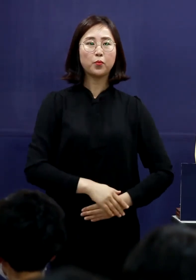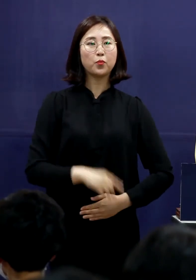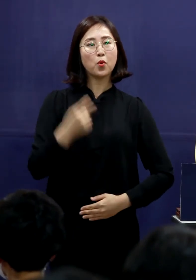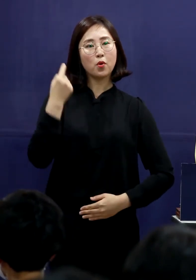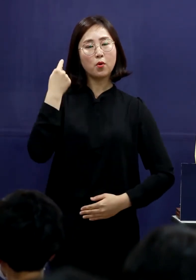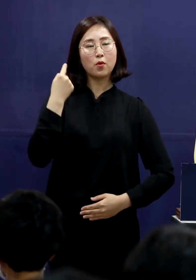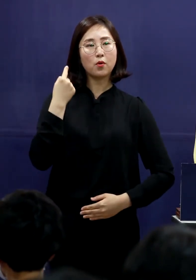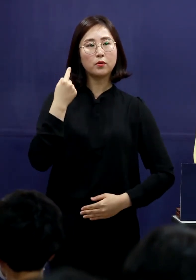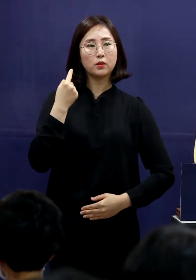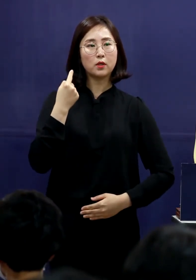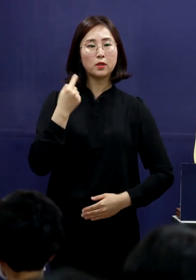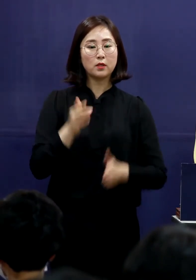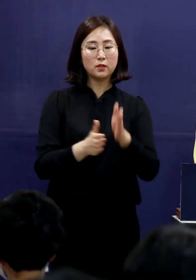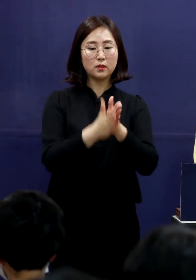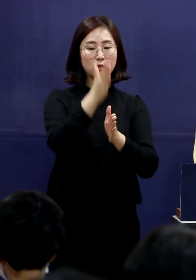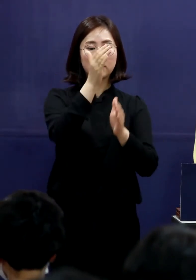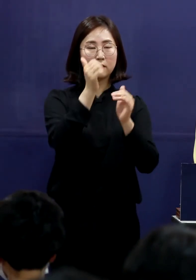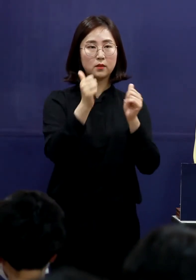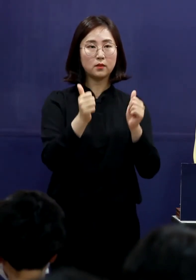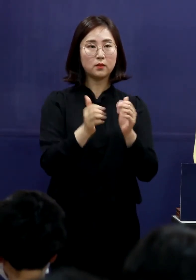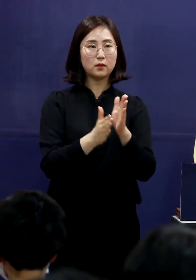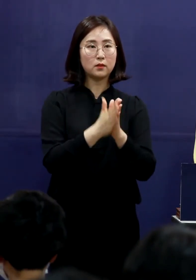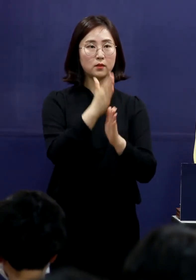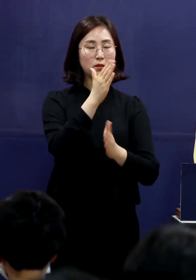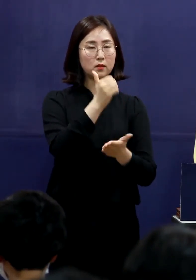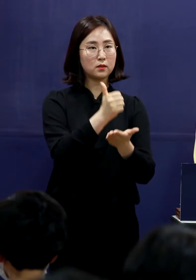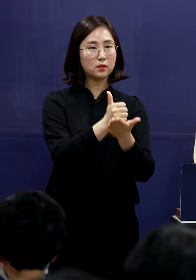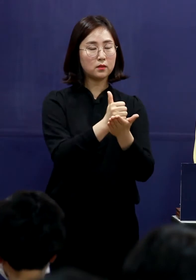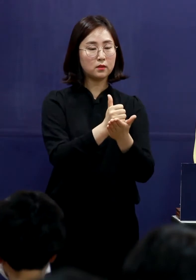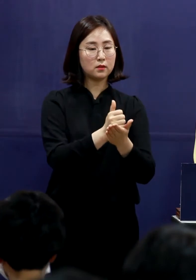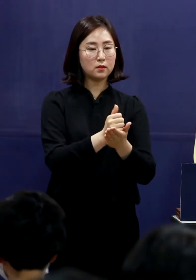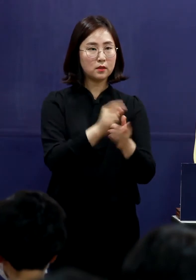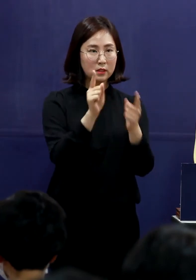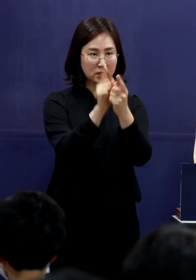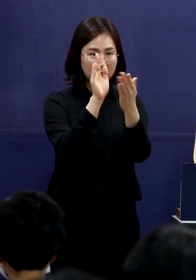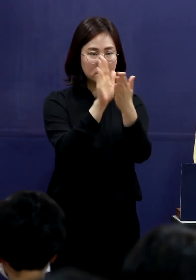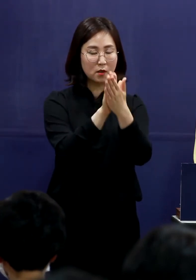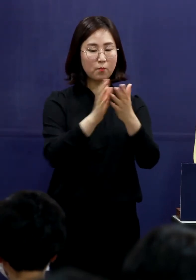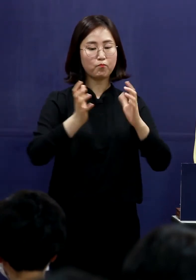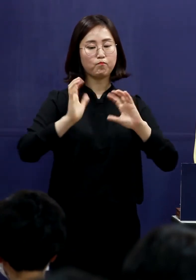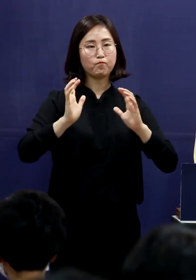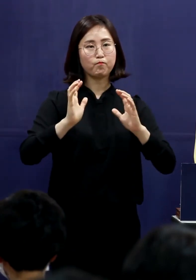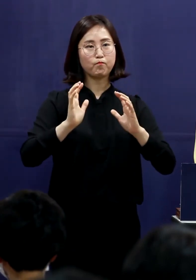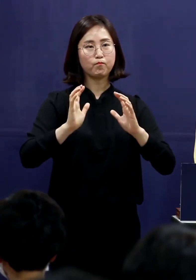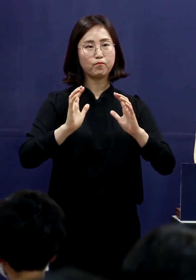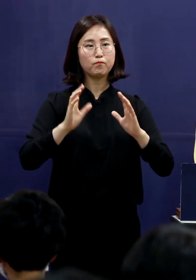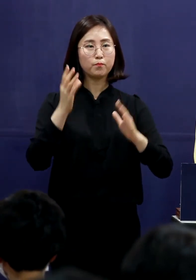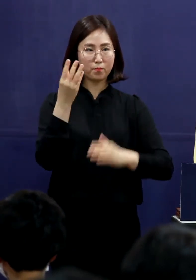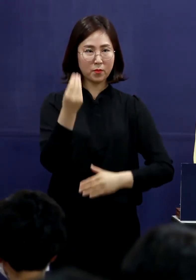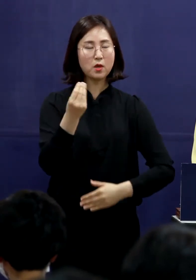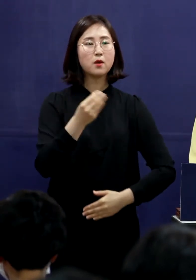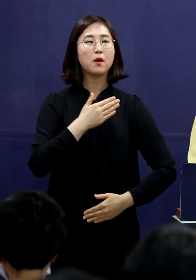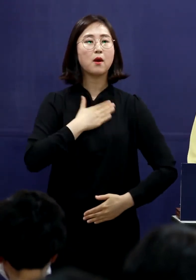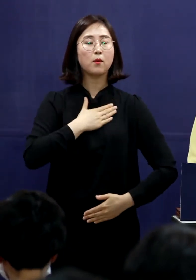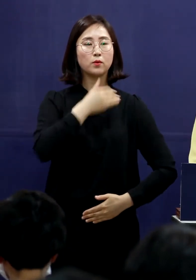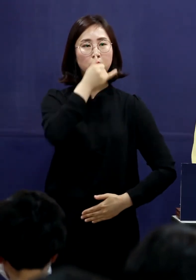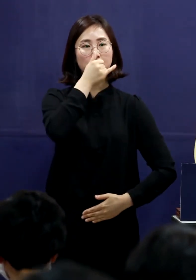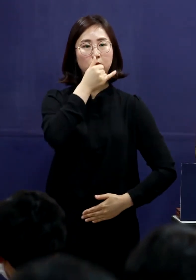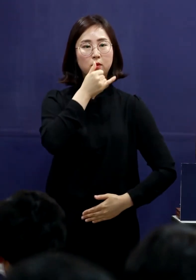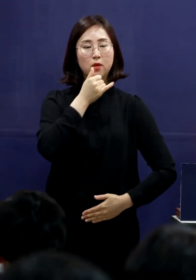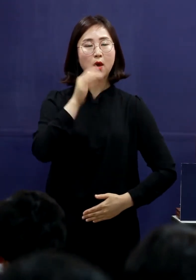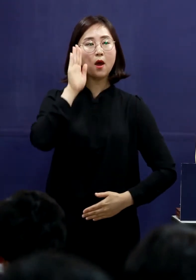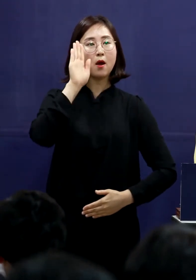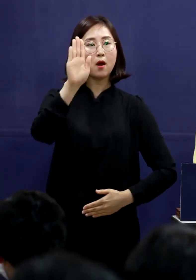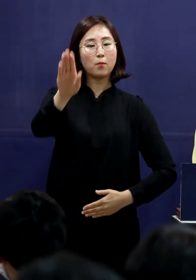직접 문화정원에서 조율하는 회의를 하신 걸로 알고 있는데 앞으로 어떻게 그